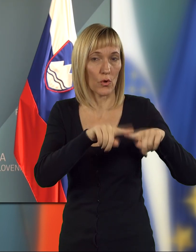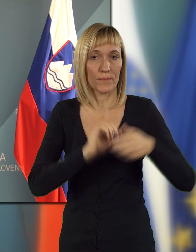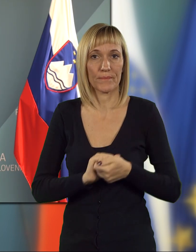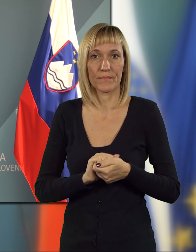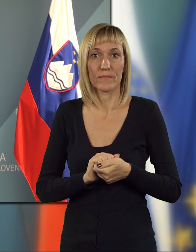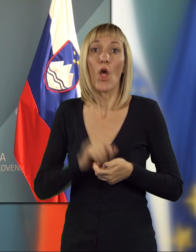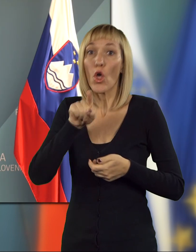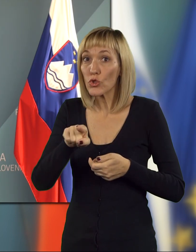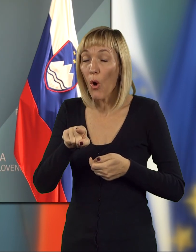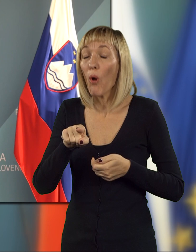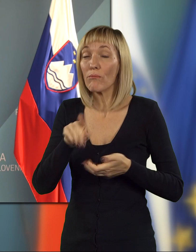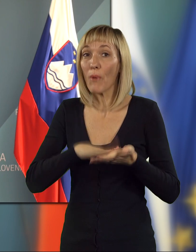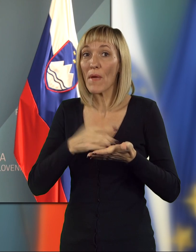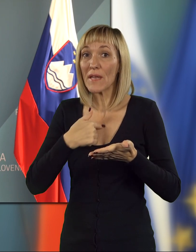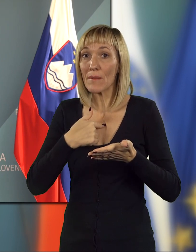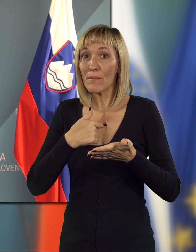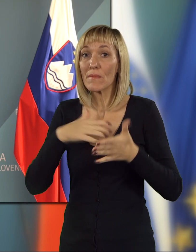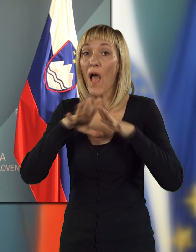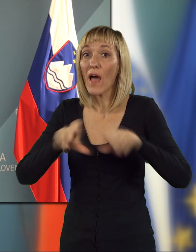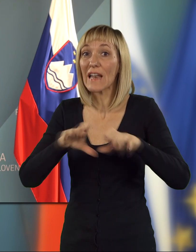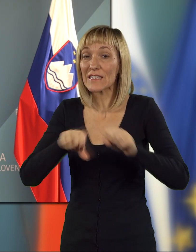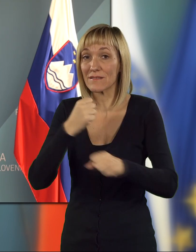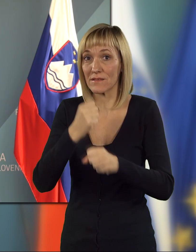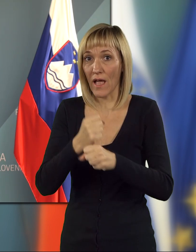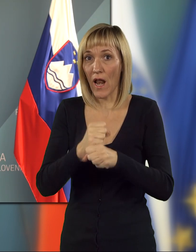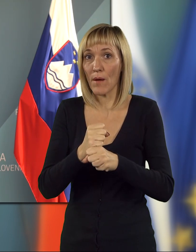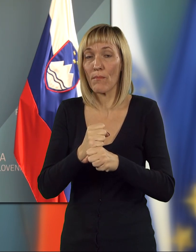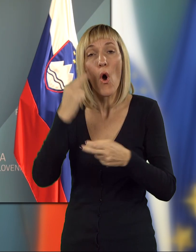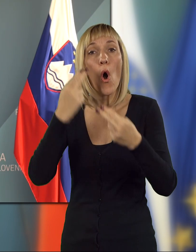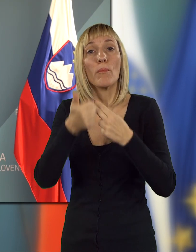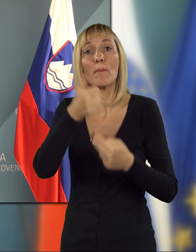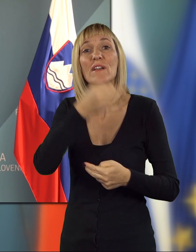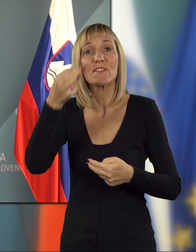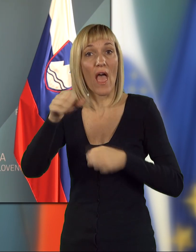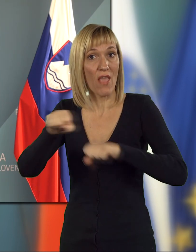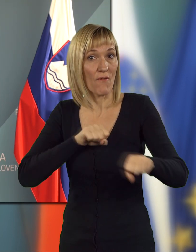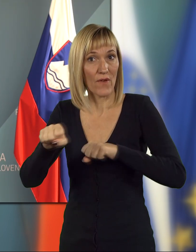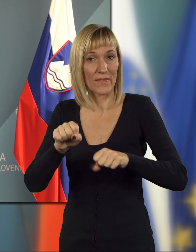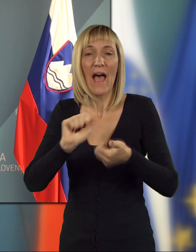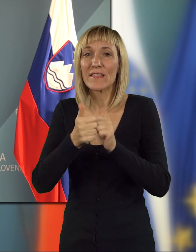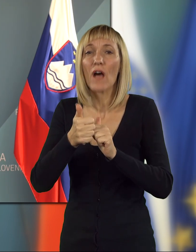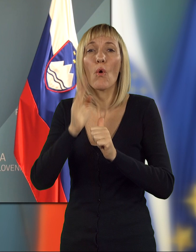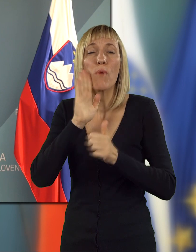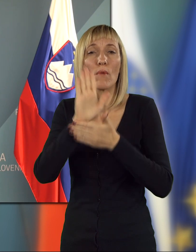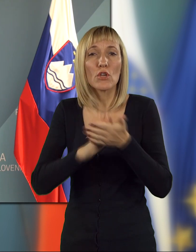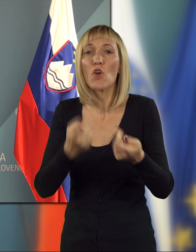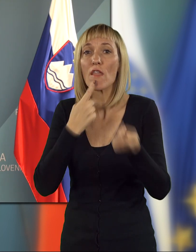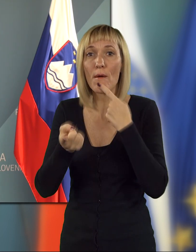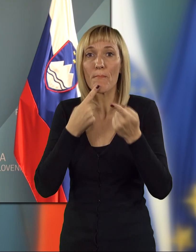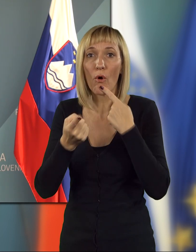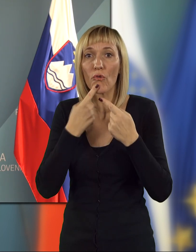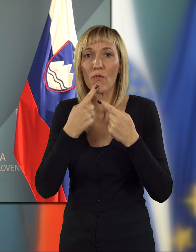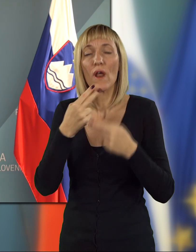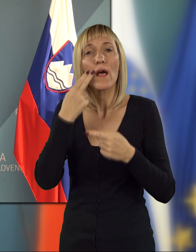sektorja. Uresničujemo torej zavezo iz prvega dne delovanja te vlade, da bomo takoj in nemudoma začeli